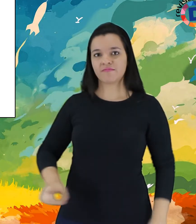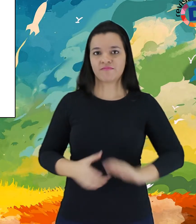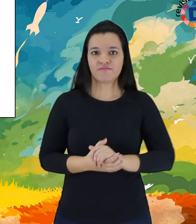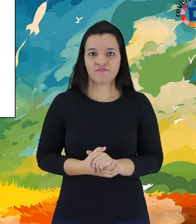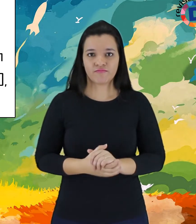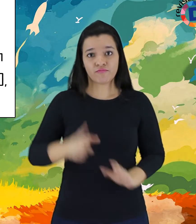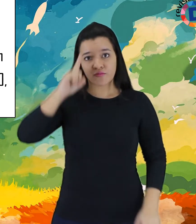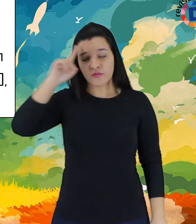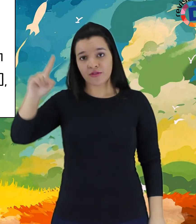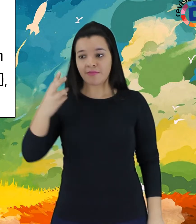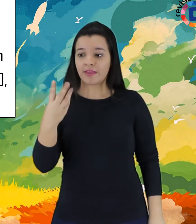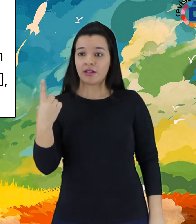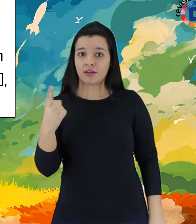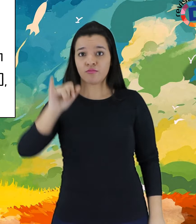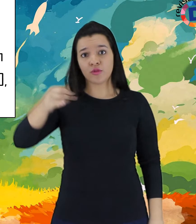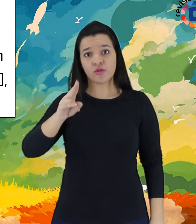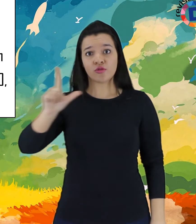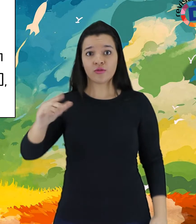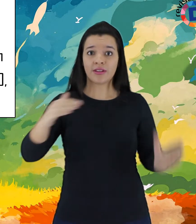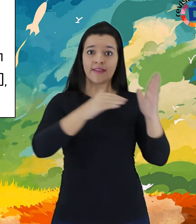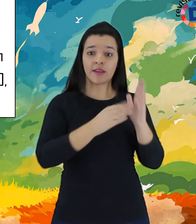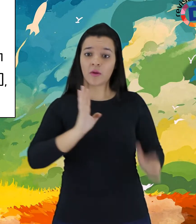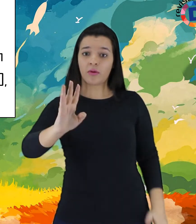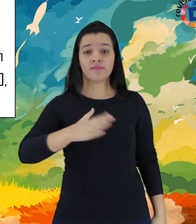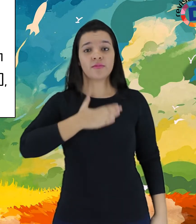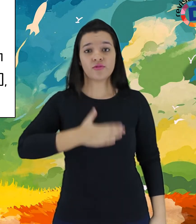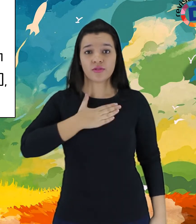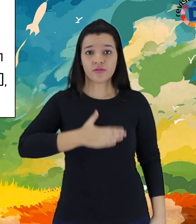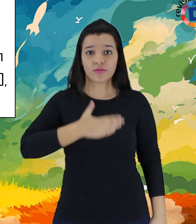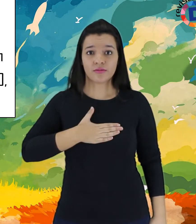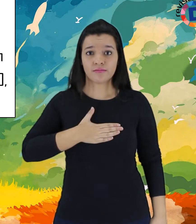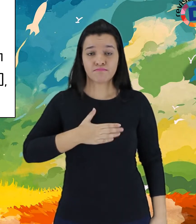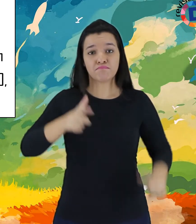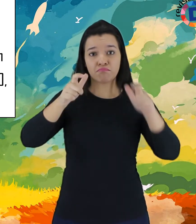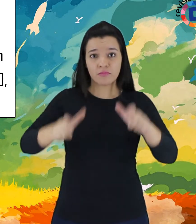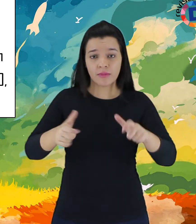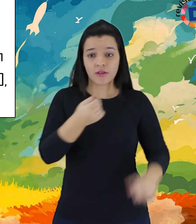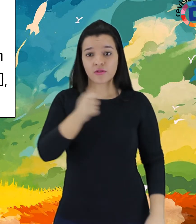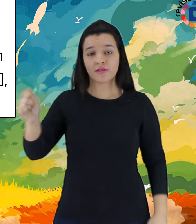dias 31 de julho e 4 de agosto. Local: Associação Esportiva